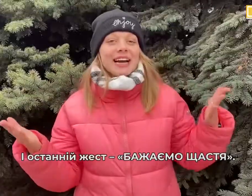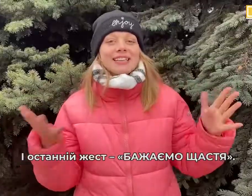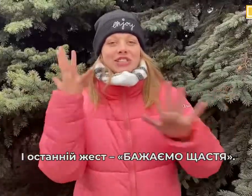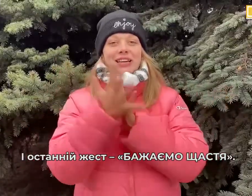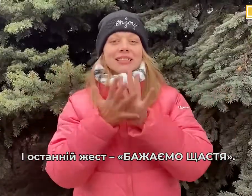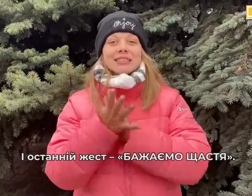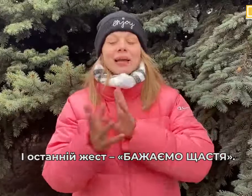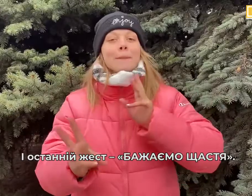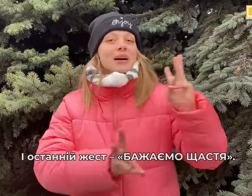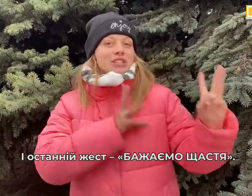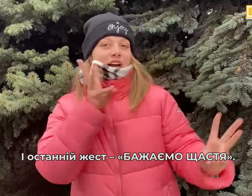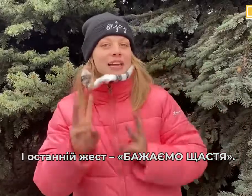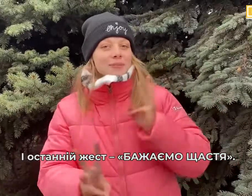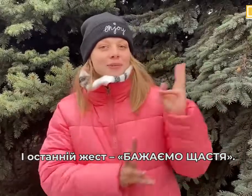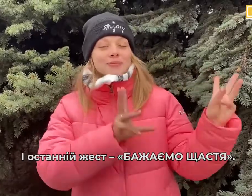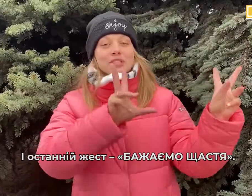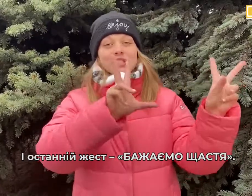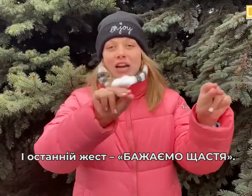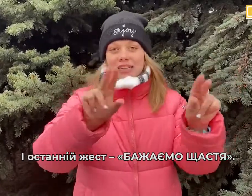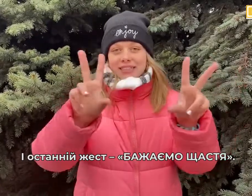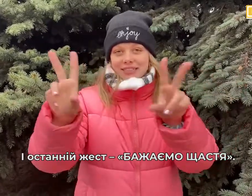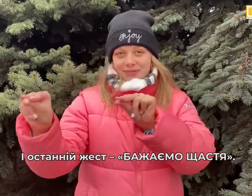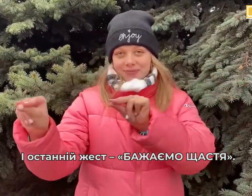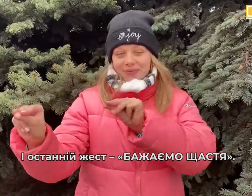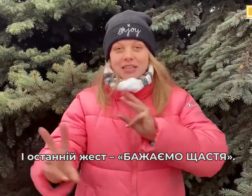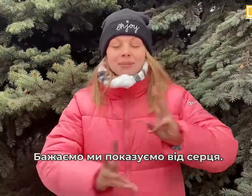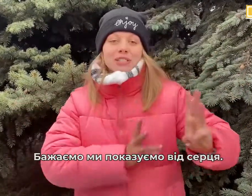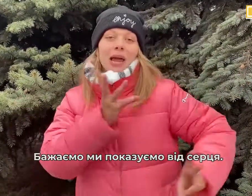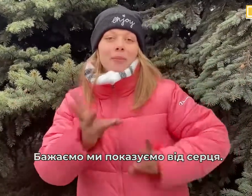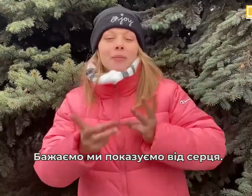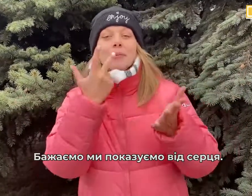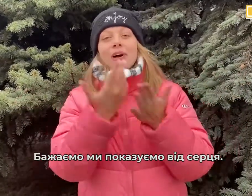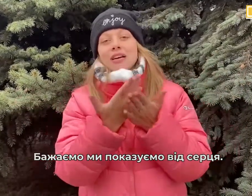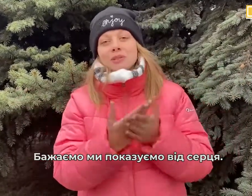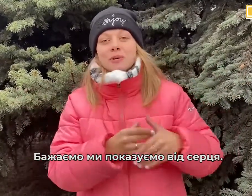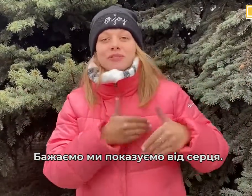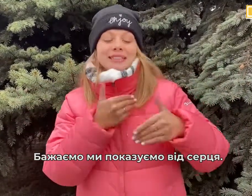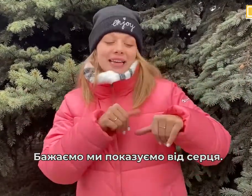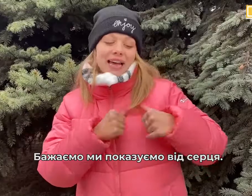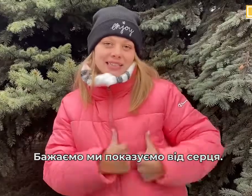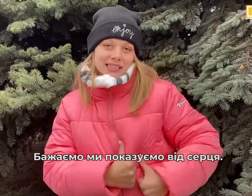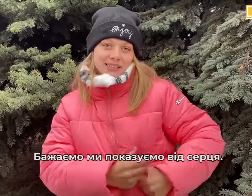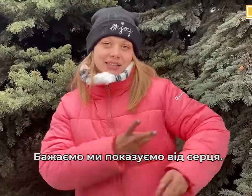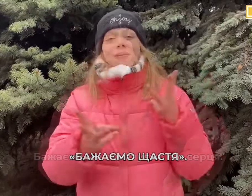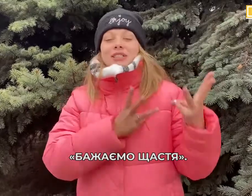останній жест – бажаємо щастя. Бажаємо, ми показуємо від серця,